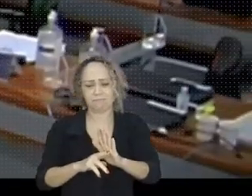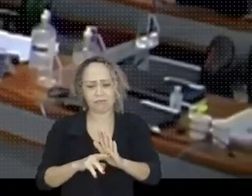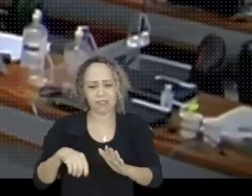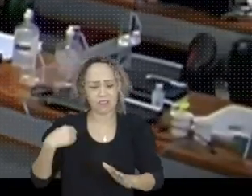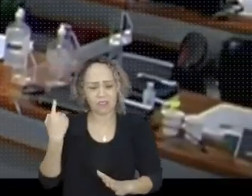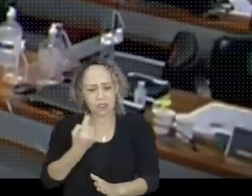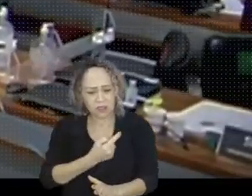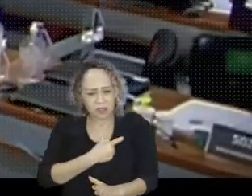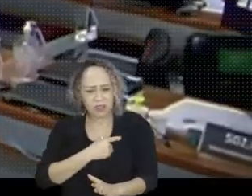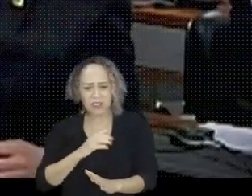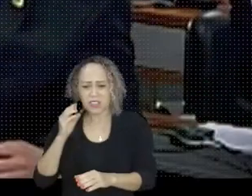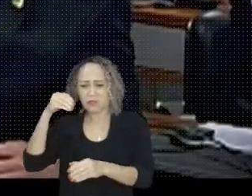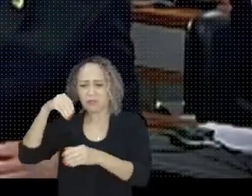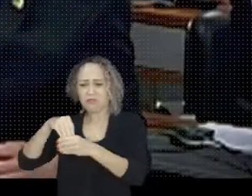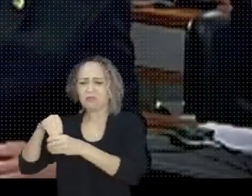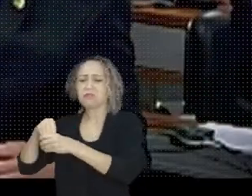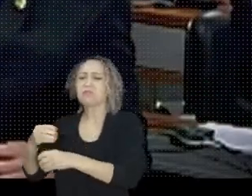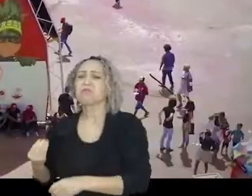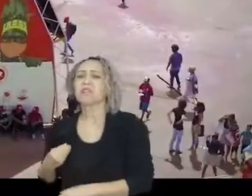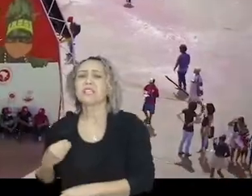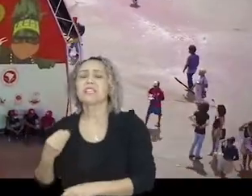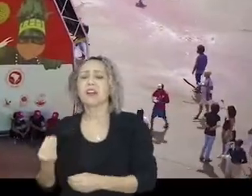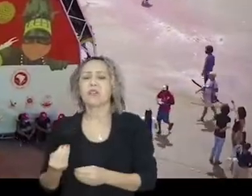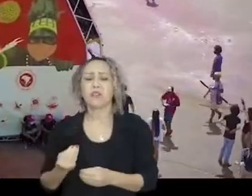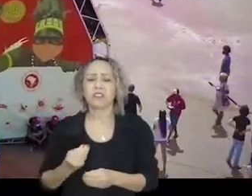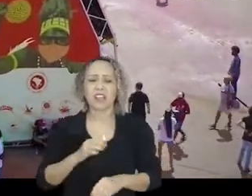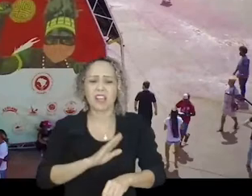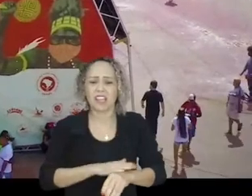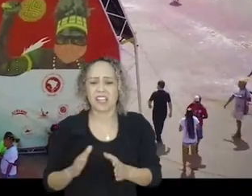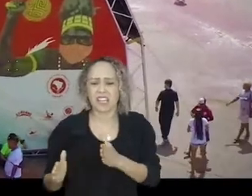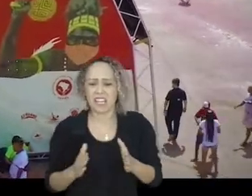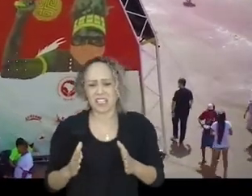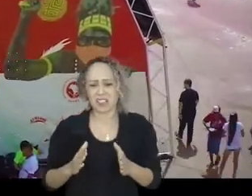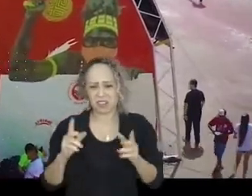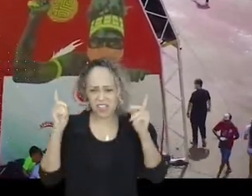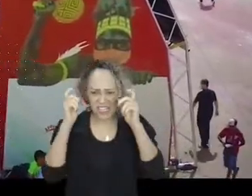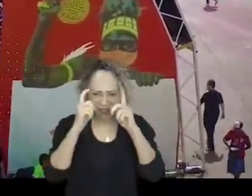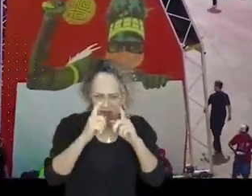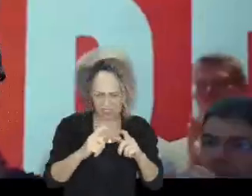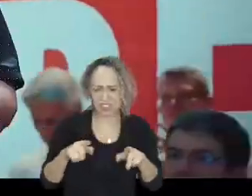Estamos presentes nos momentos de luto e nos momentos de luta,